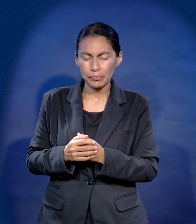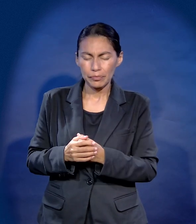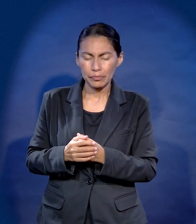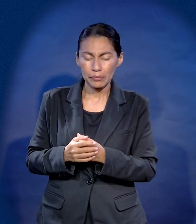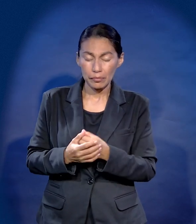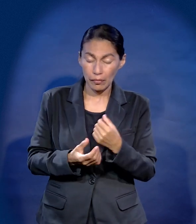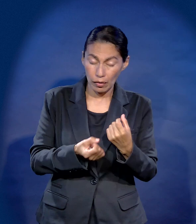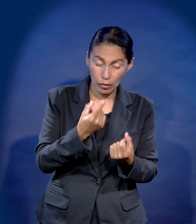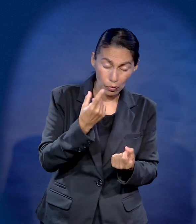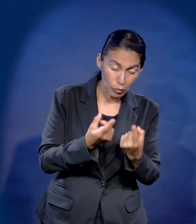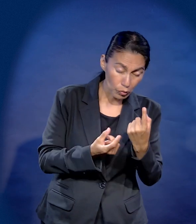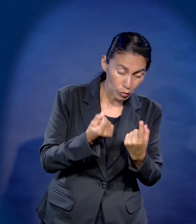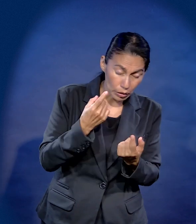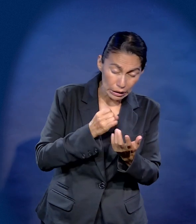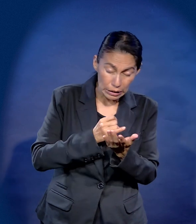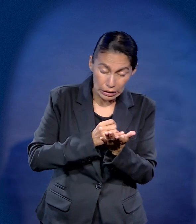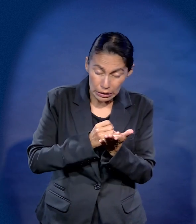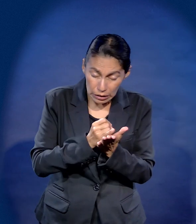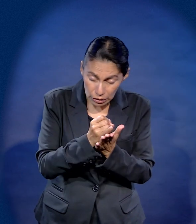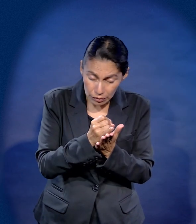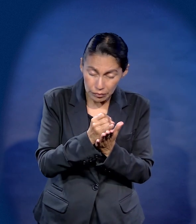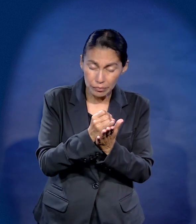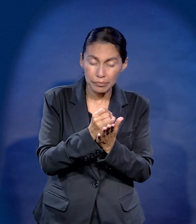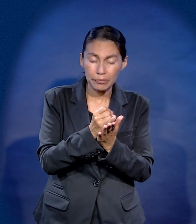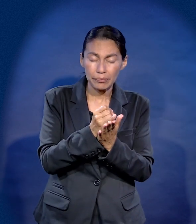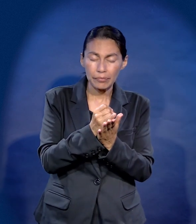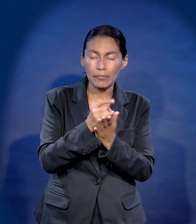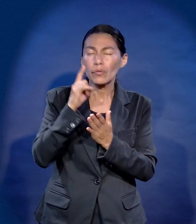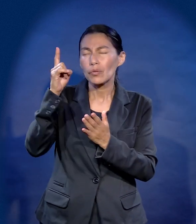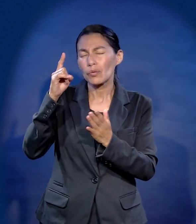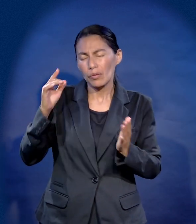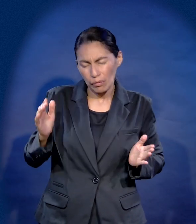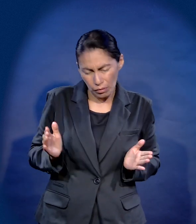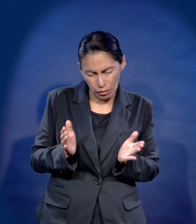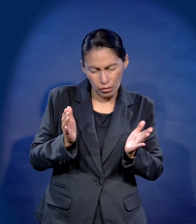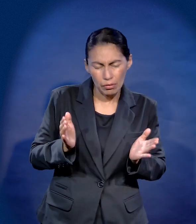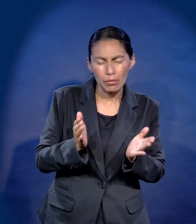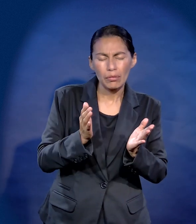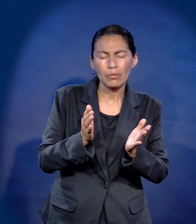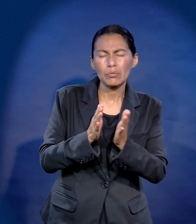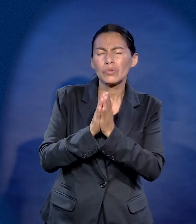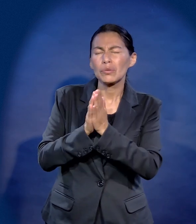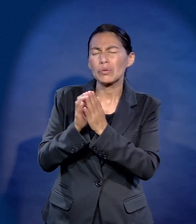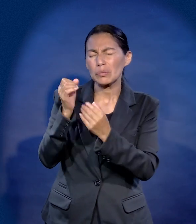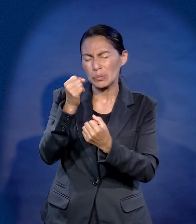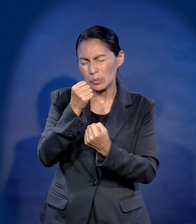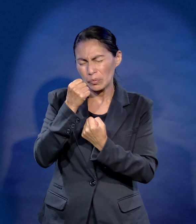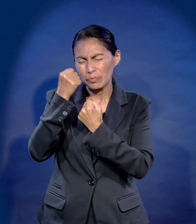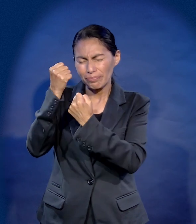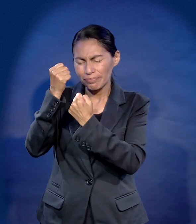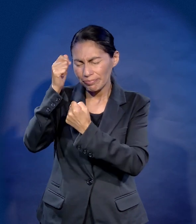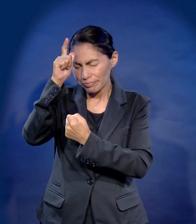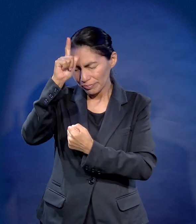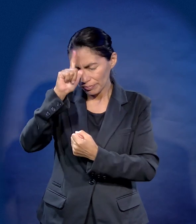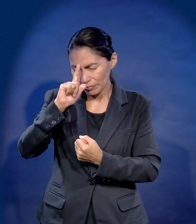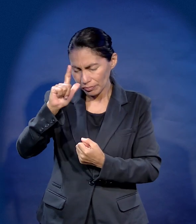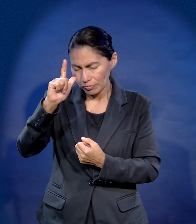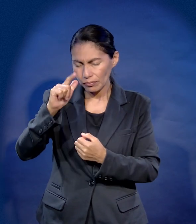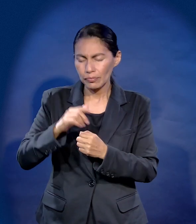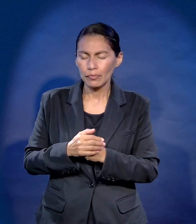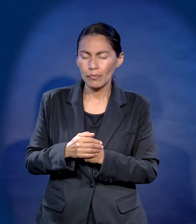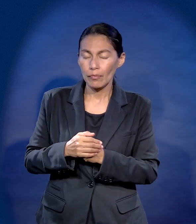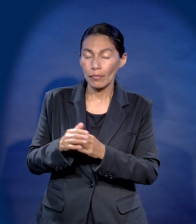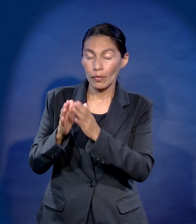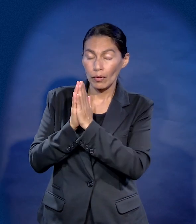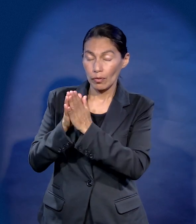tus discípulos. Y a los que aún están decidiendo. Y a los que aún están decidiendo. Anímalos. Anímalos. Con el